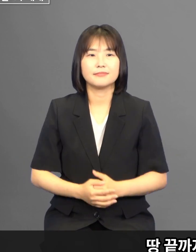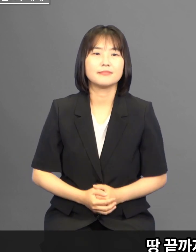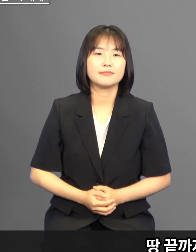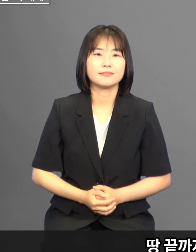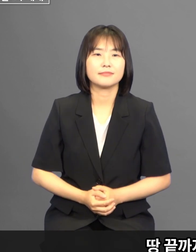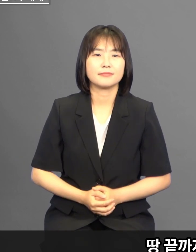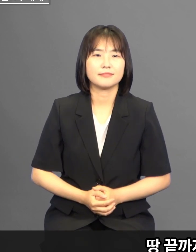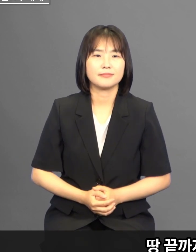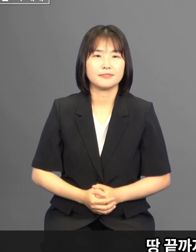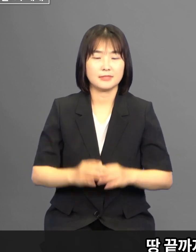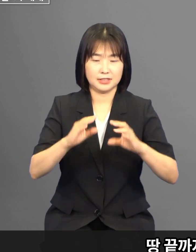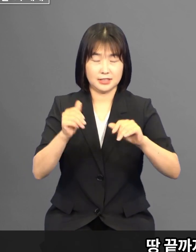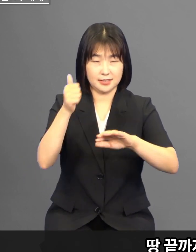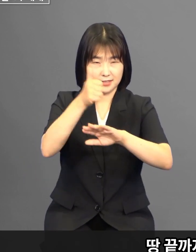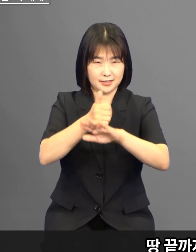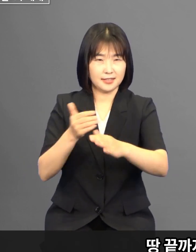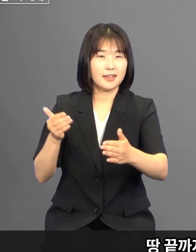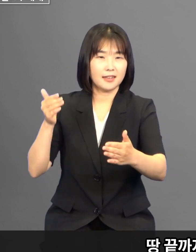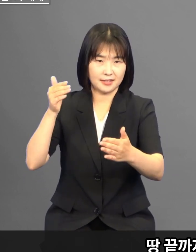네,